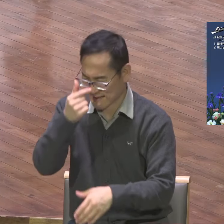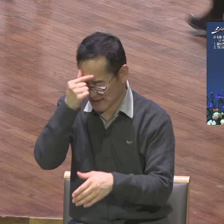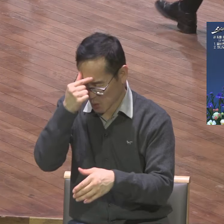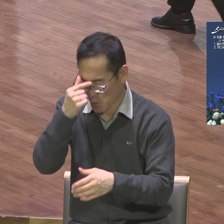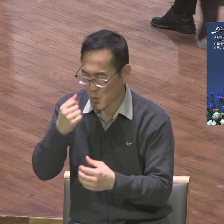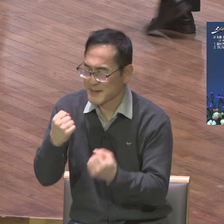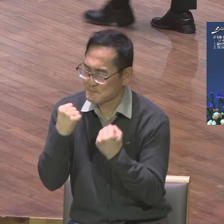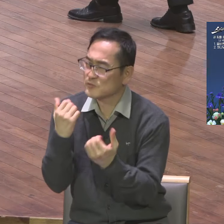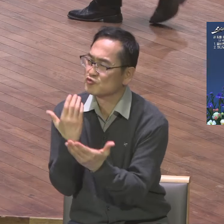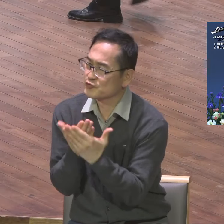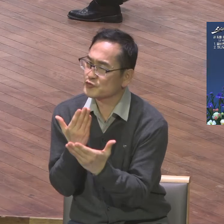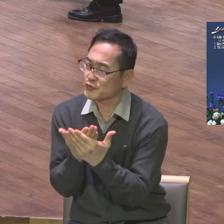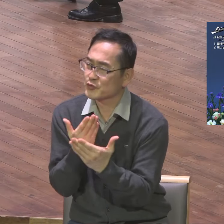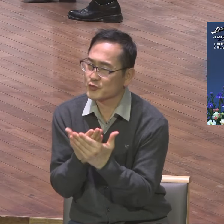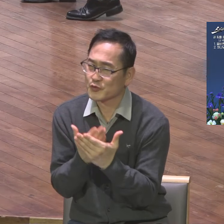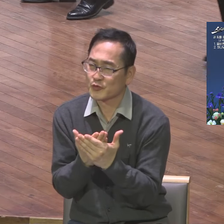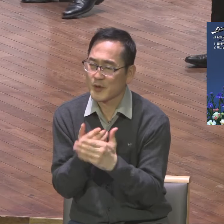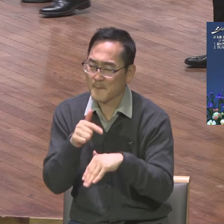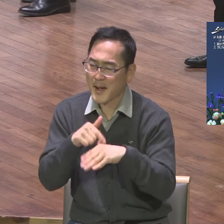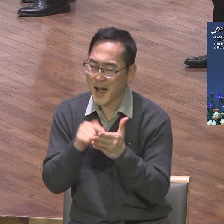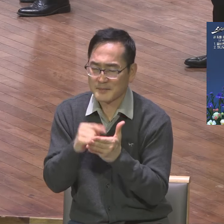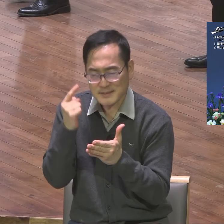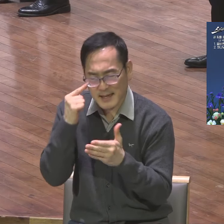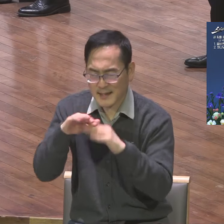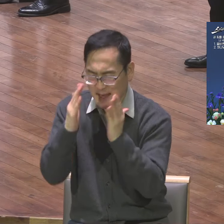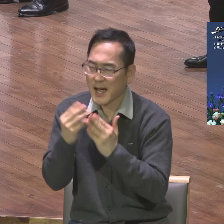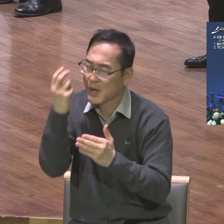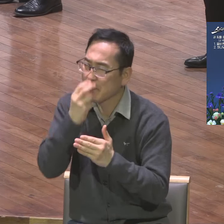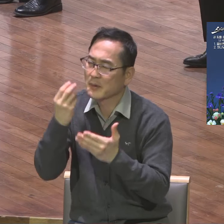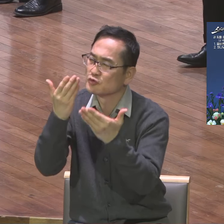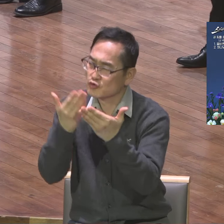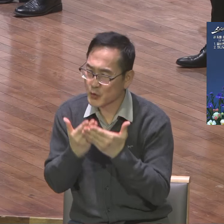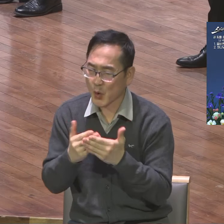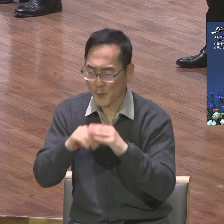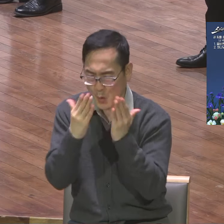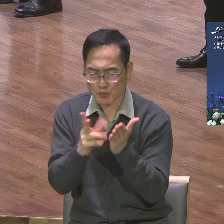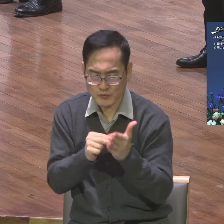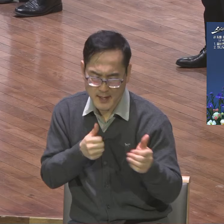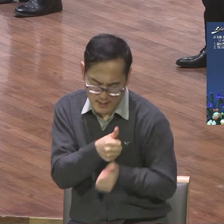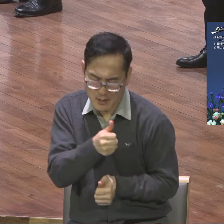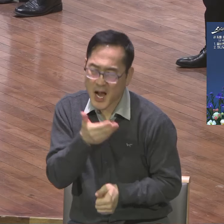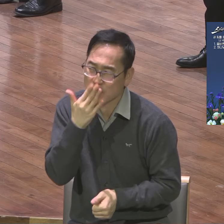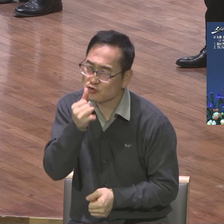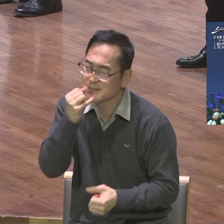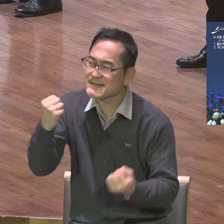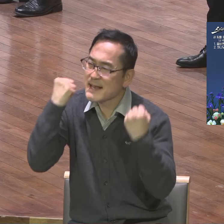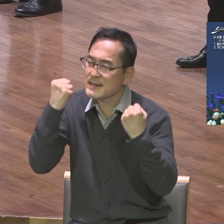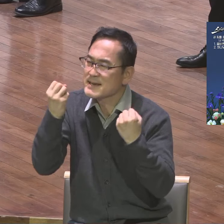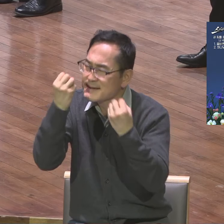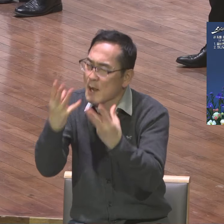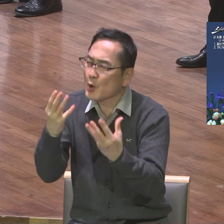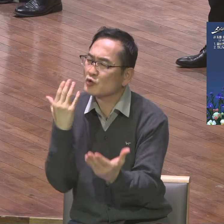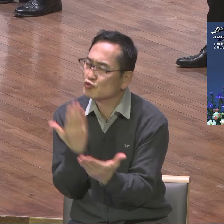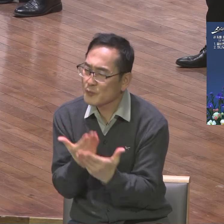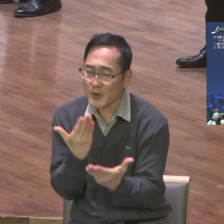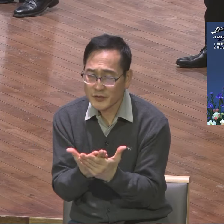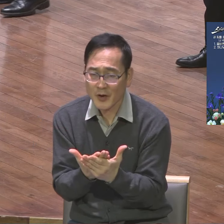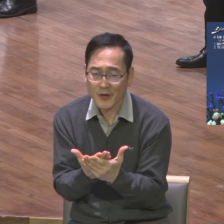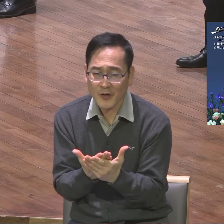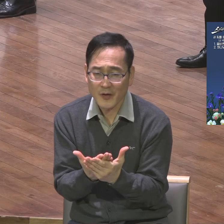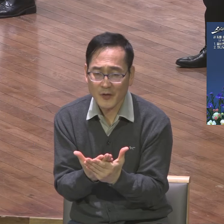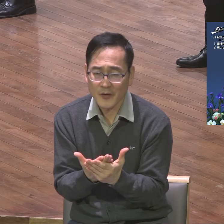열어 주시옵시고 마음의 생각 열어 주시옵시고 하나님의 모든 문제를 다 뛰어넘을 수 있는 새 힘을 허락하여